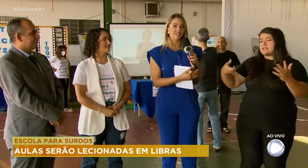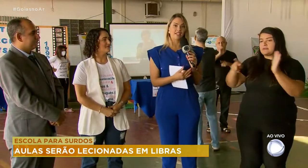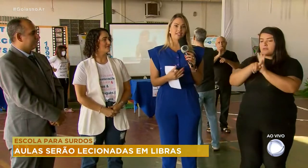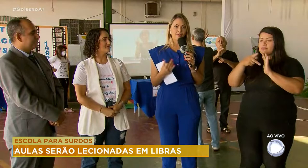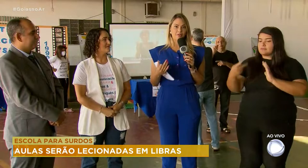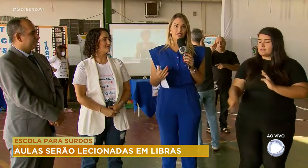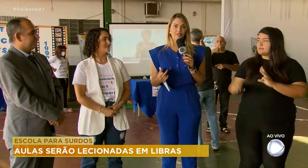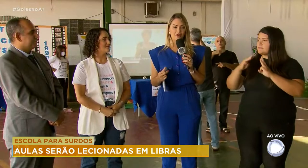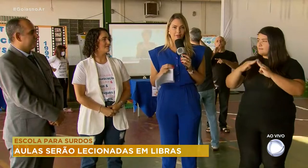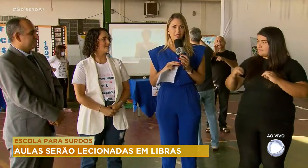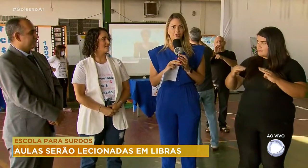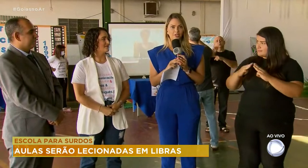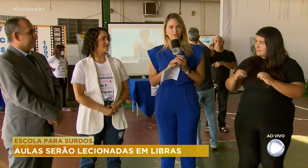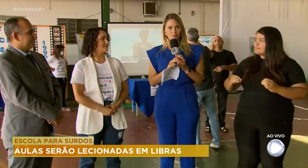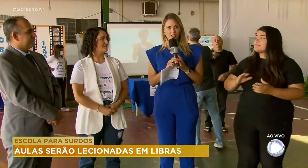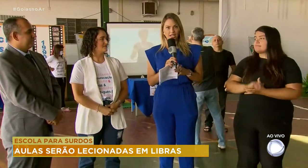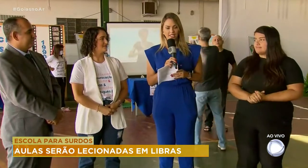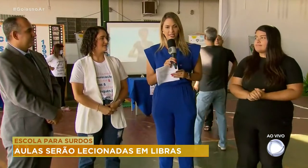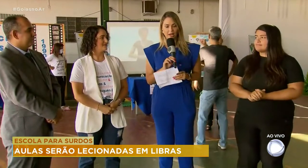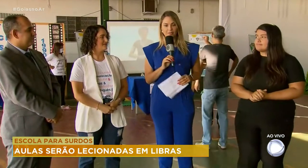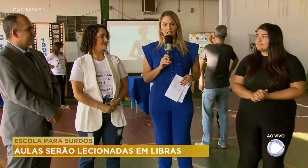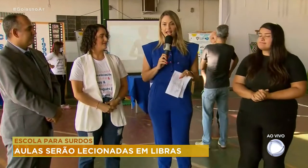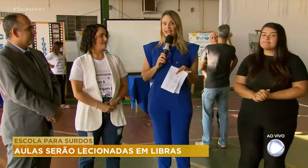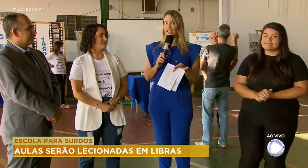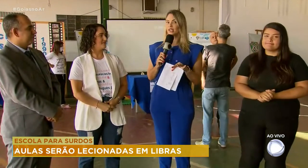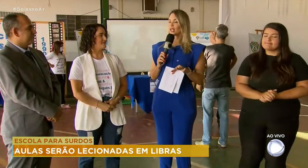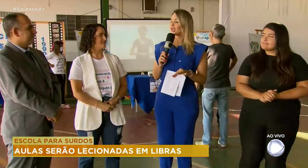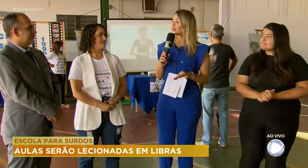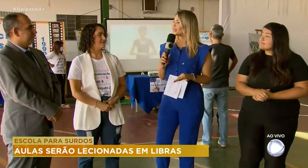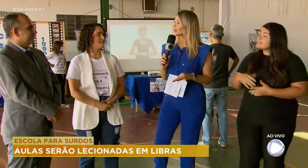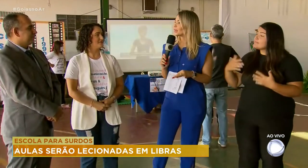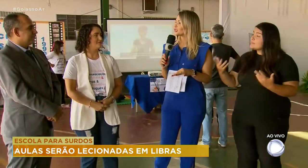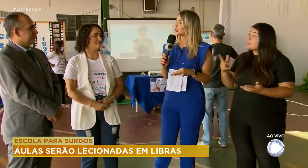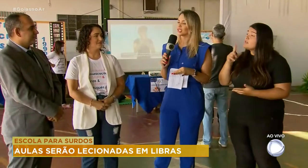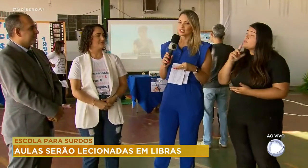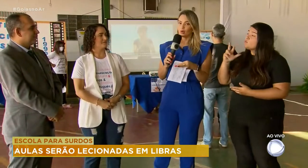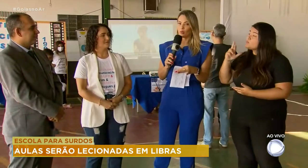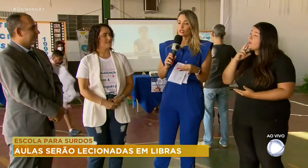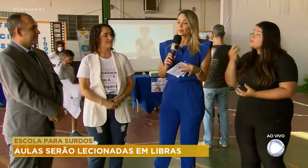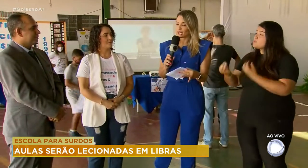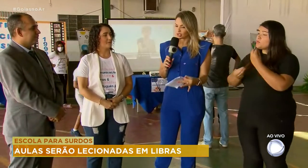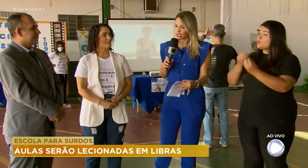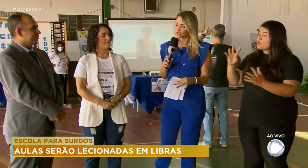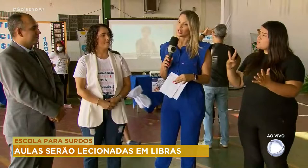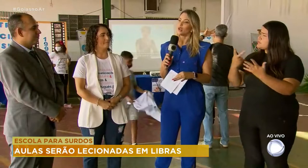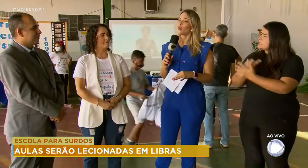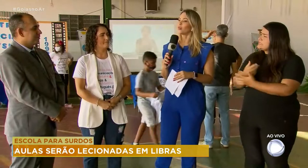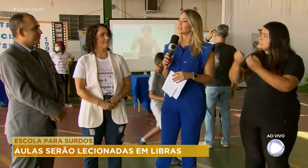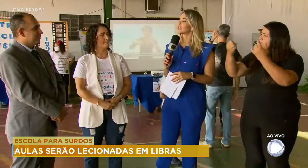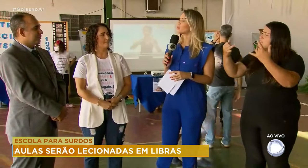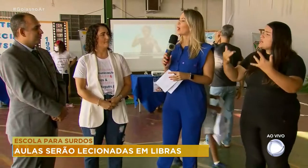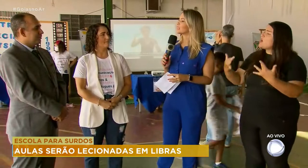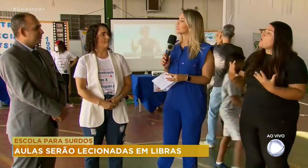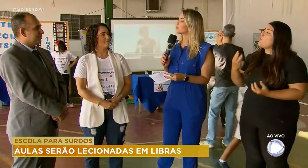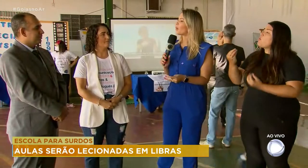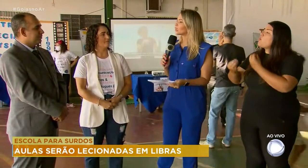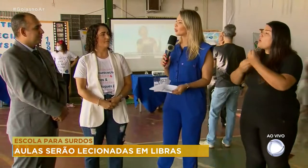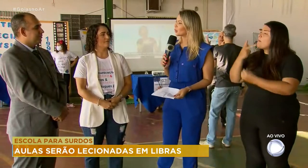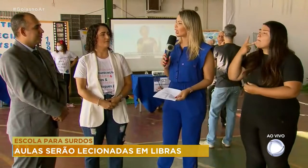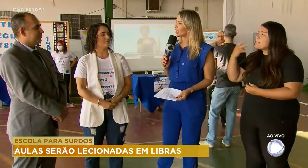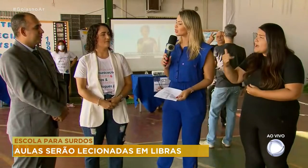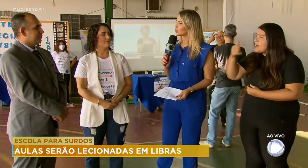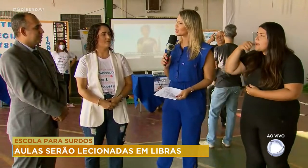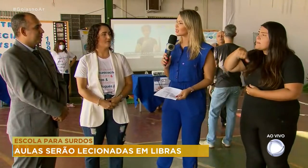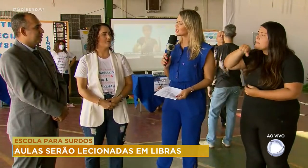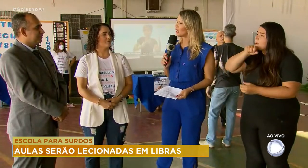vai fazer a intérprete da fala para a gente, é a Josiane, tá? Leonardo, fala para a gente então, conta para a gente como que esses pais, eles podem